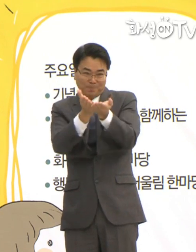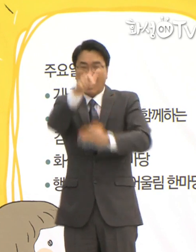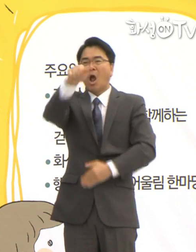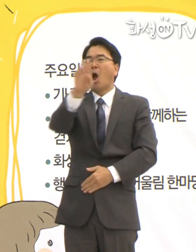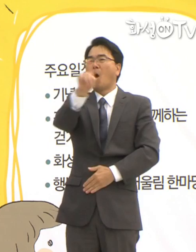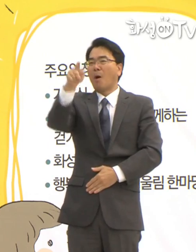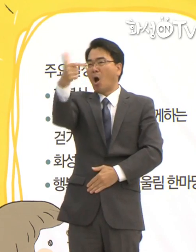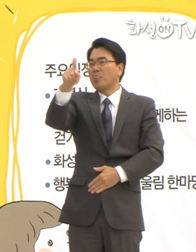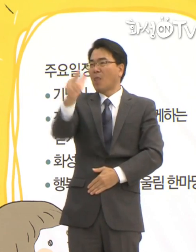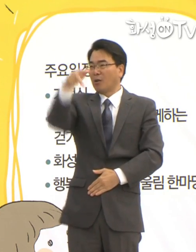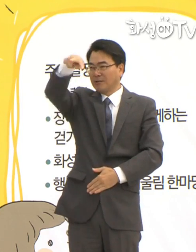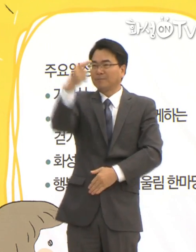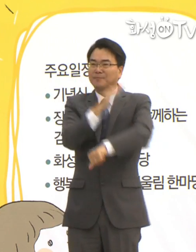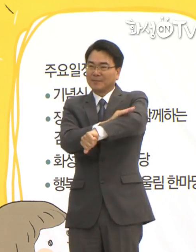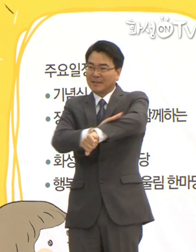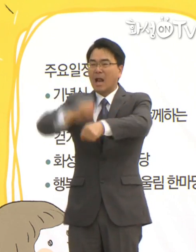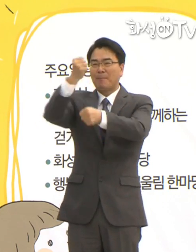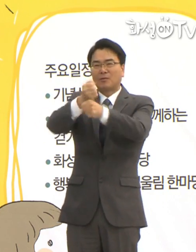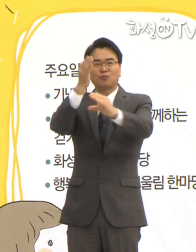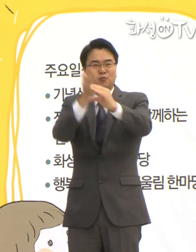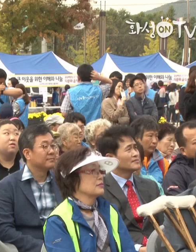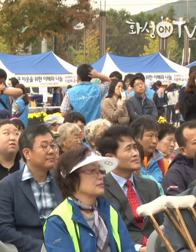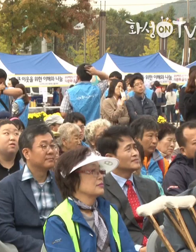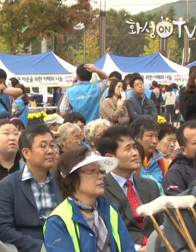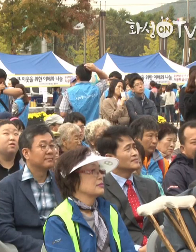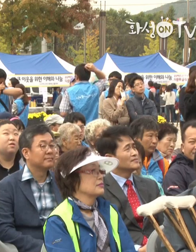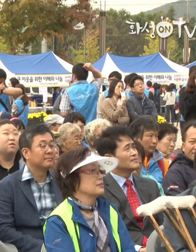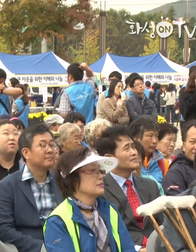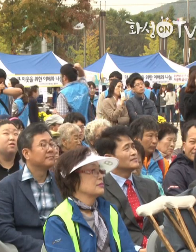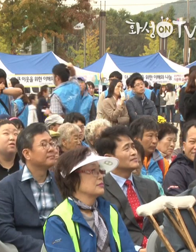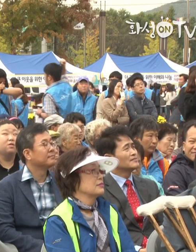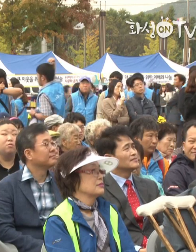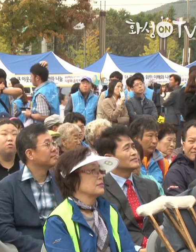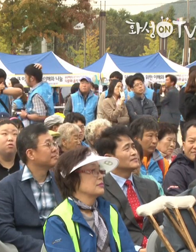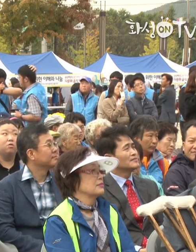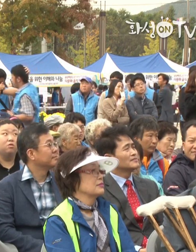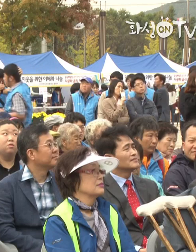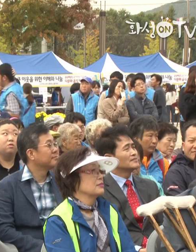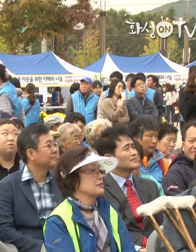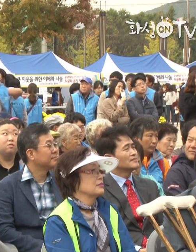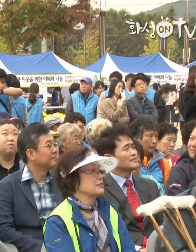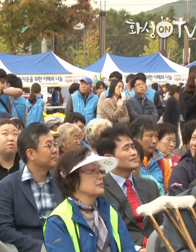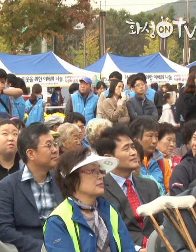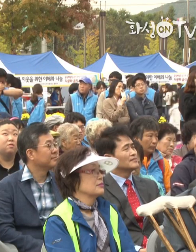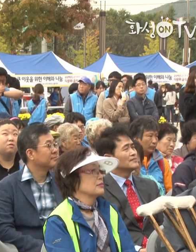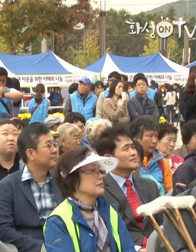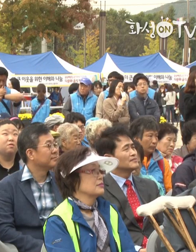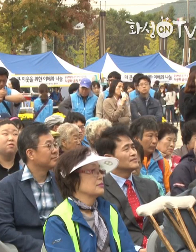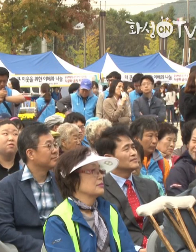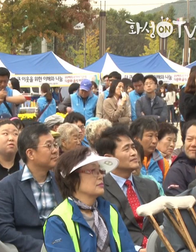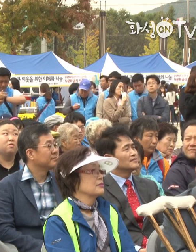이루어지는지 스스로 되돌아보게 합니다. 우리 오늘 화성시민 여러분 그리고 우리 사회복지인 여러분 그리고 이